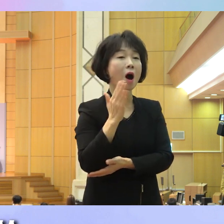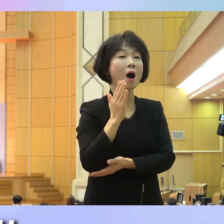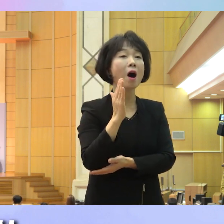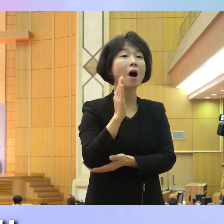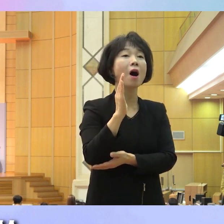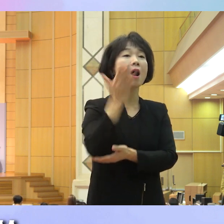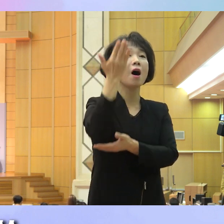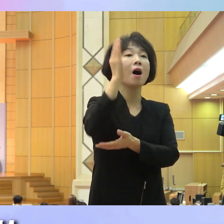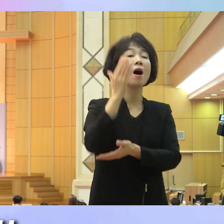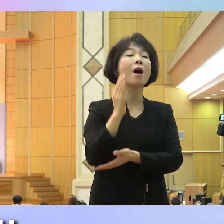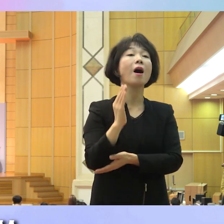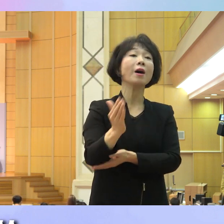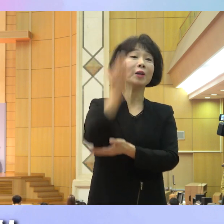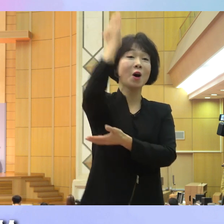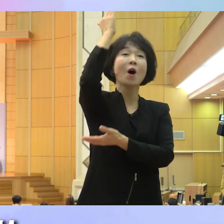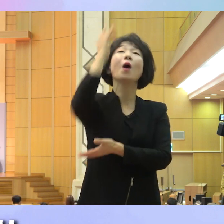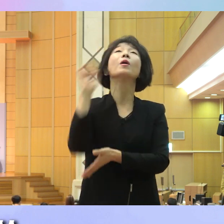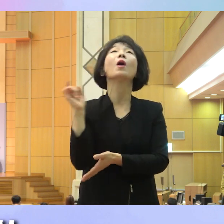영광